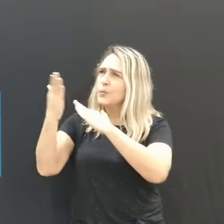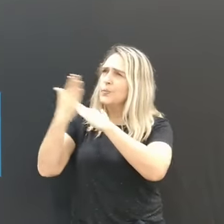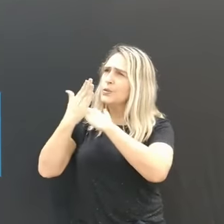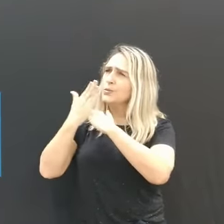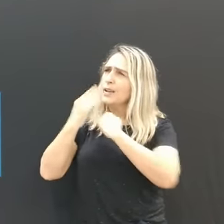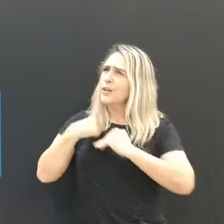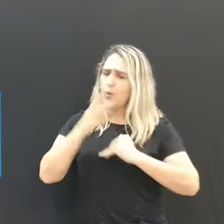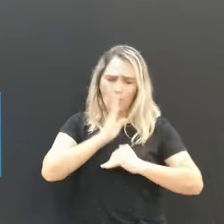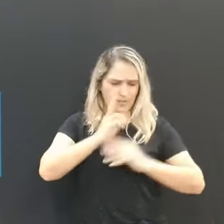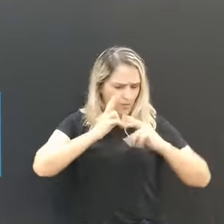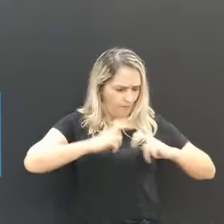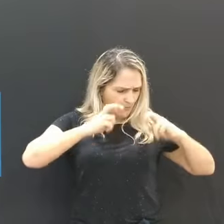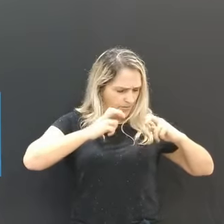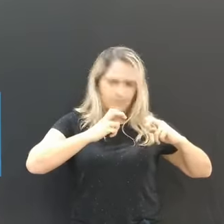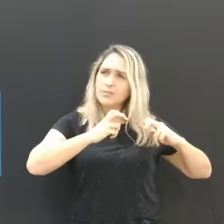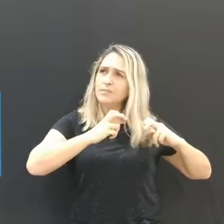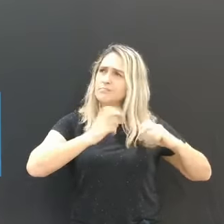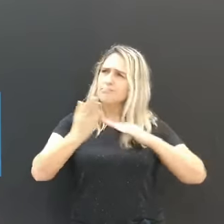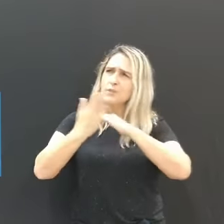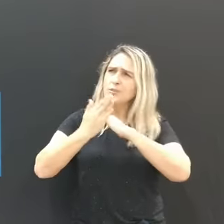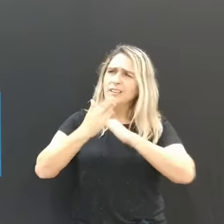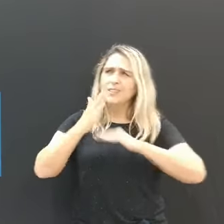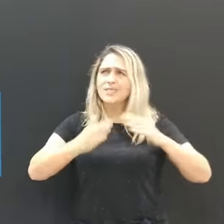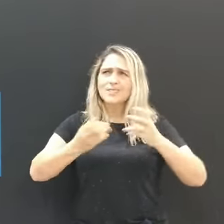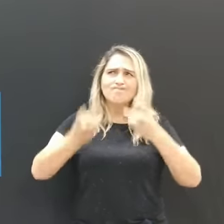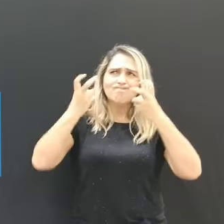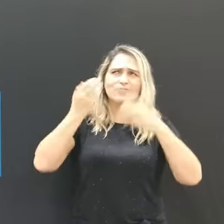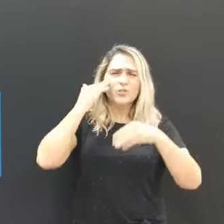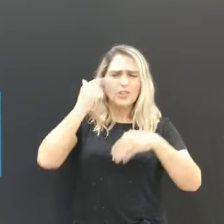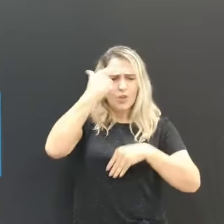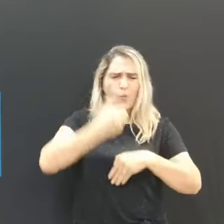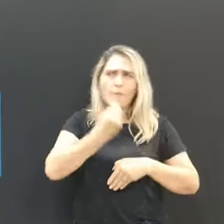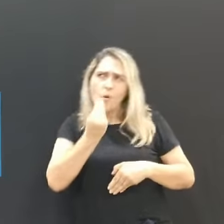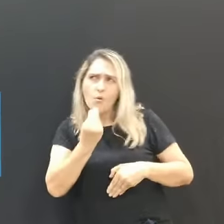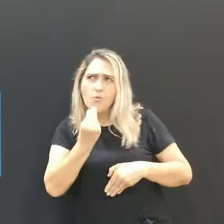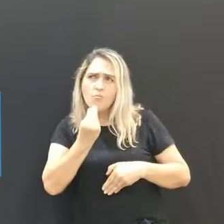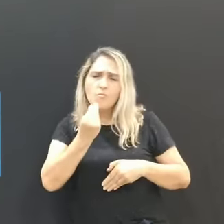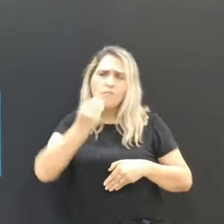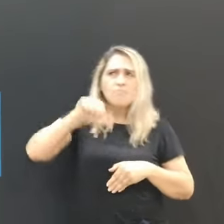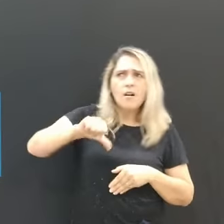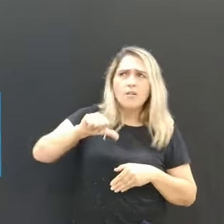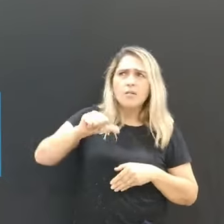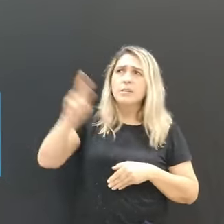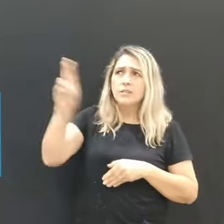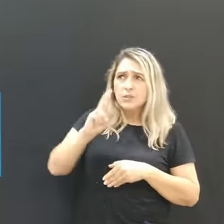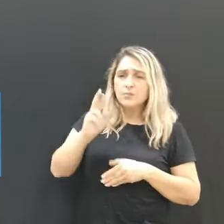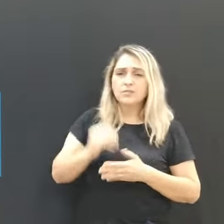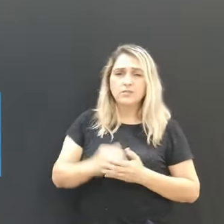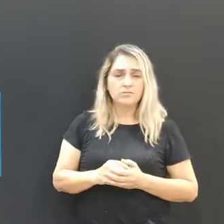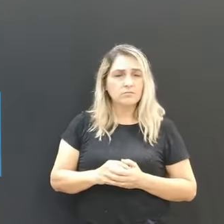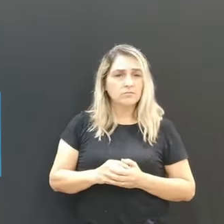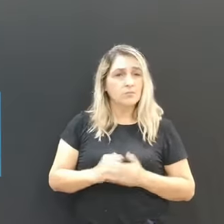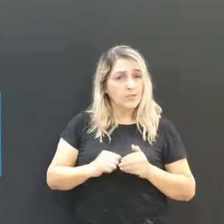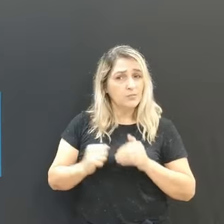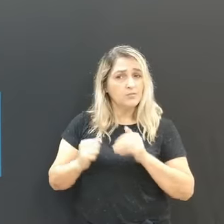fazer uma avaliação, uma análise e pedir, Senhor, olha aqui para o interior da minha vida. Senhor, como que eu estou? Está tudo ruim? Está